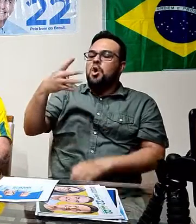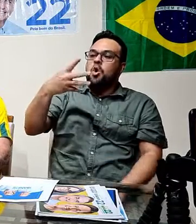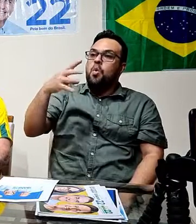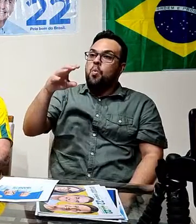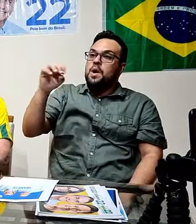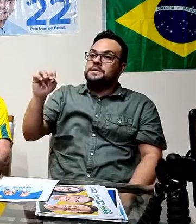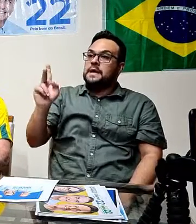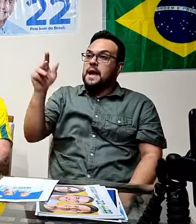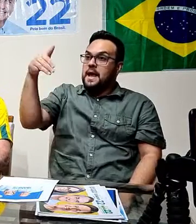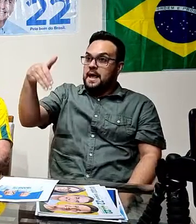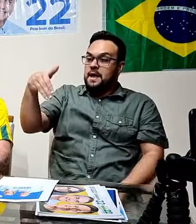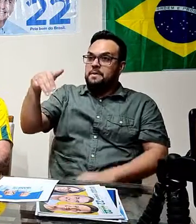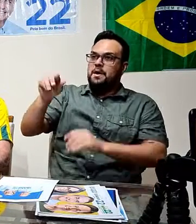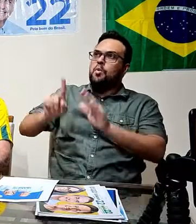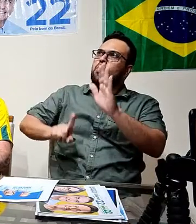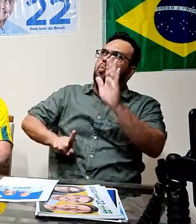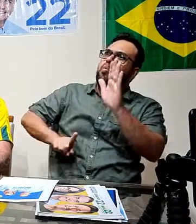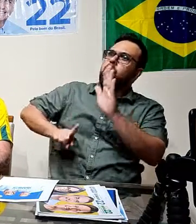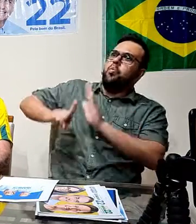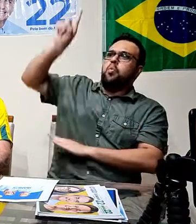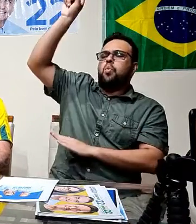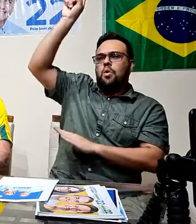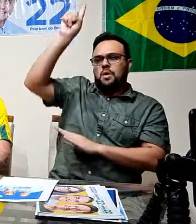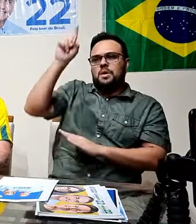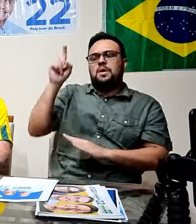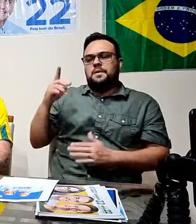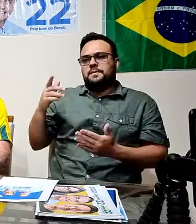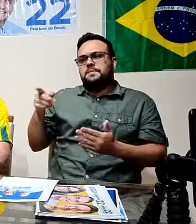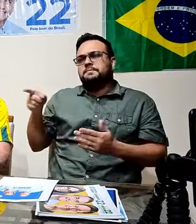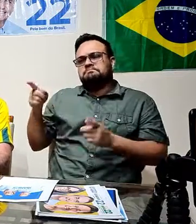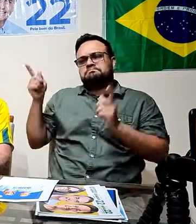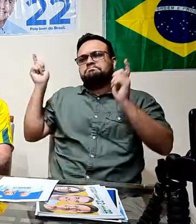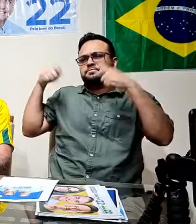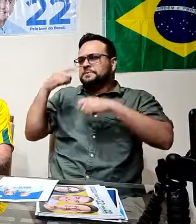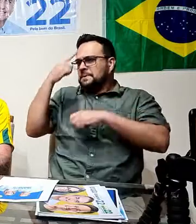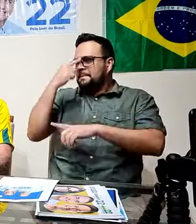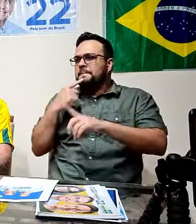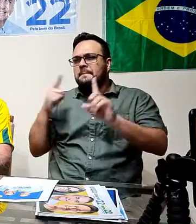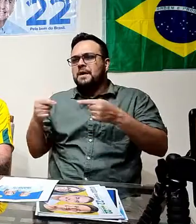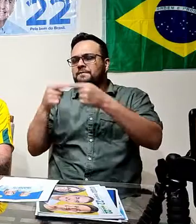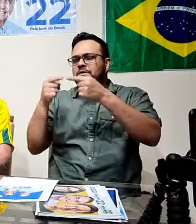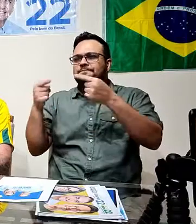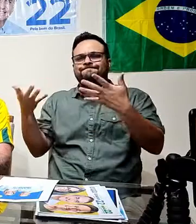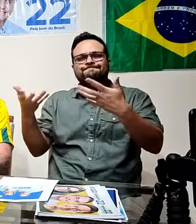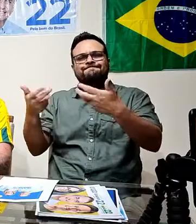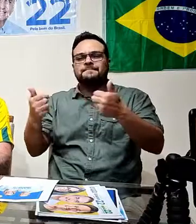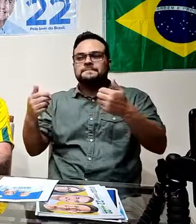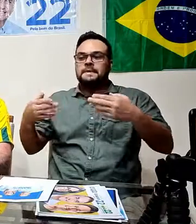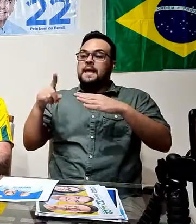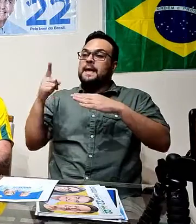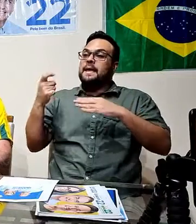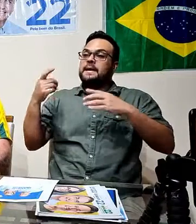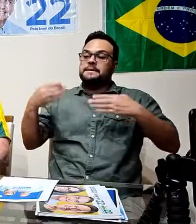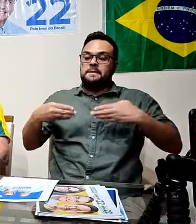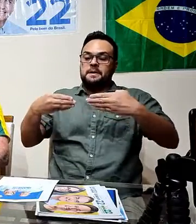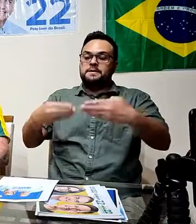altura. Então, uma pessoa muito competente, que foi um excepcional ministro de Ciência e Tecnologia. Nossa.